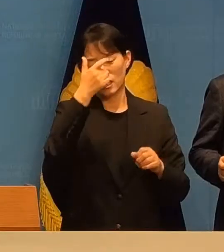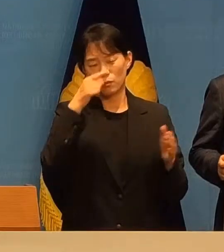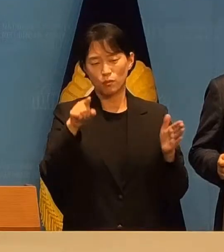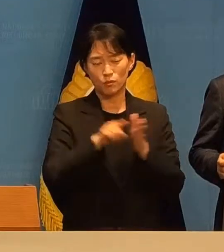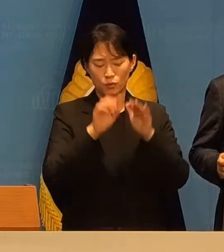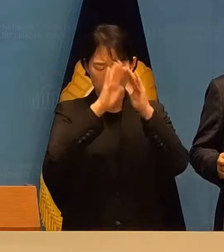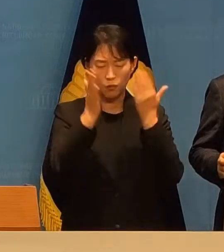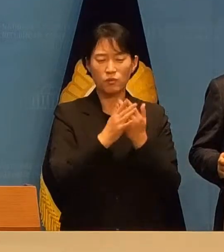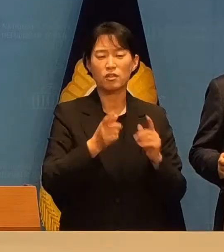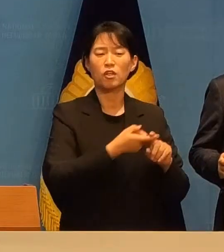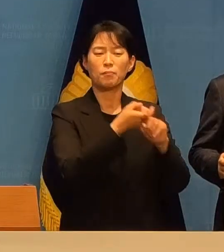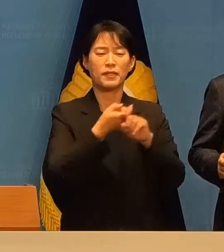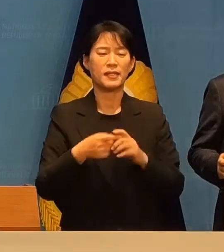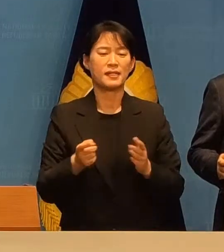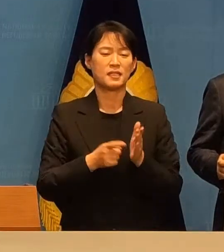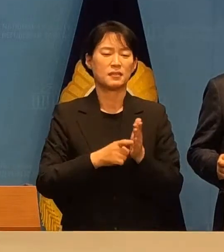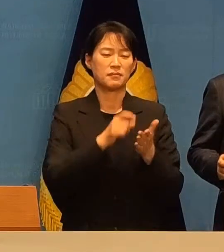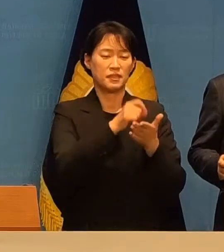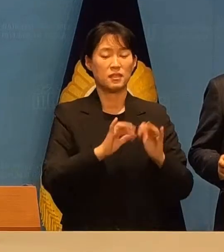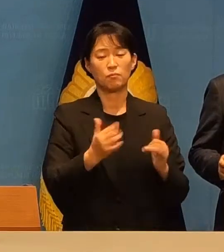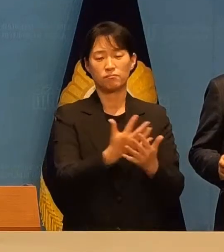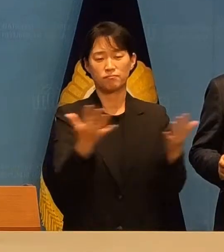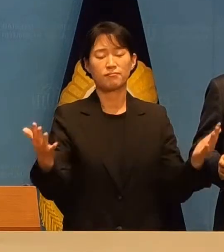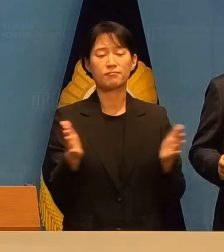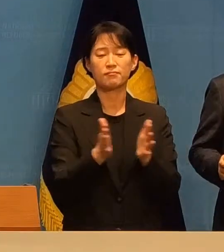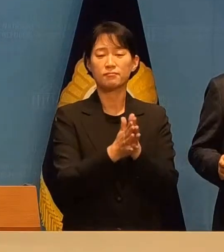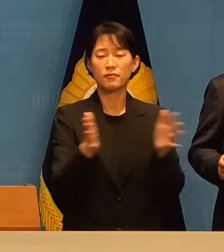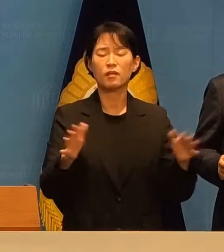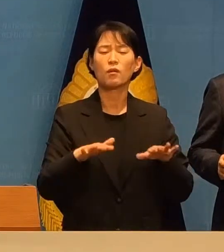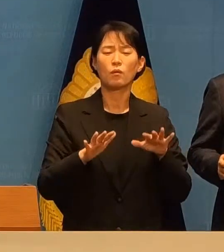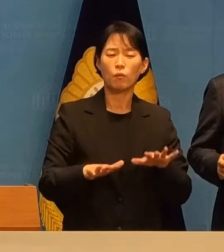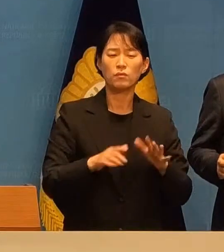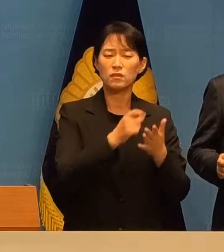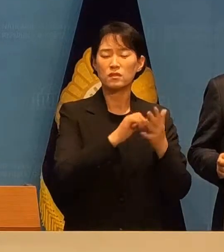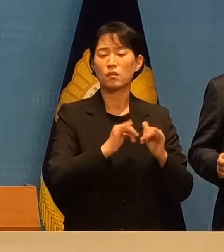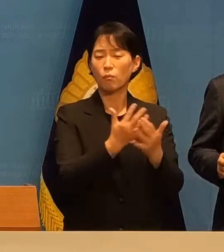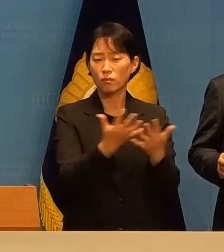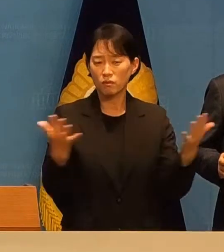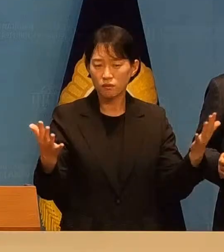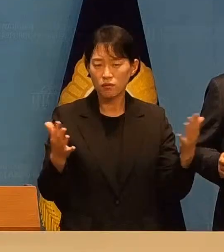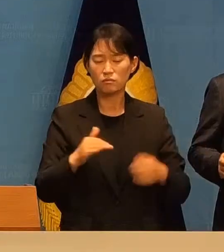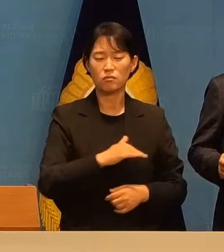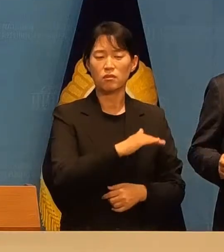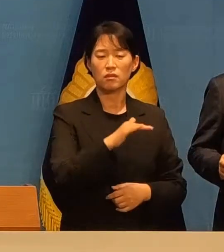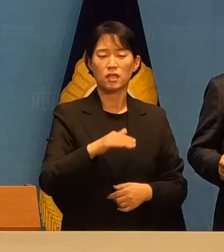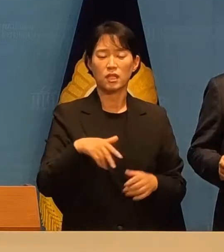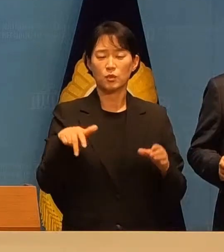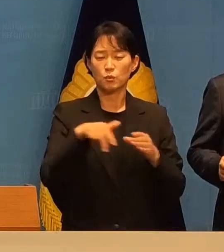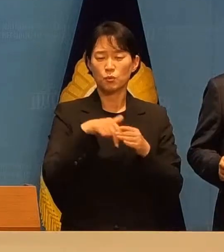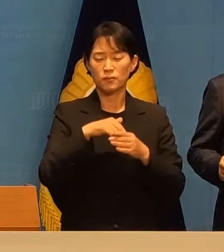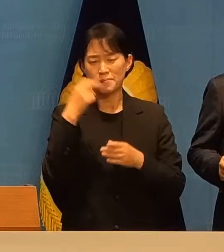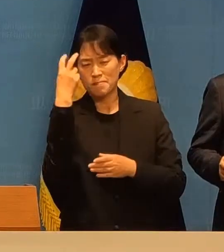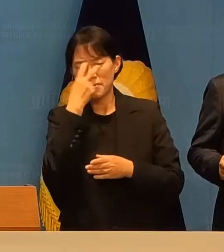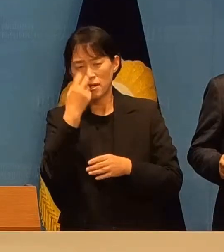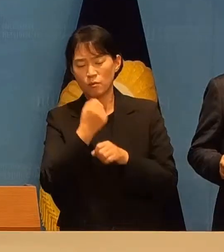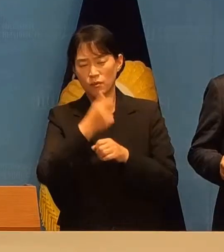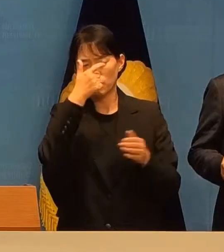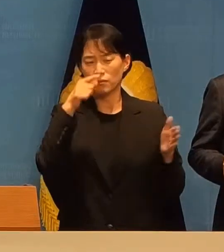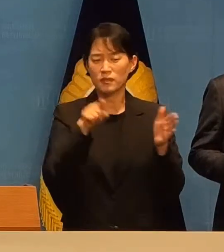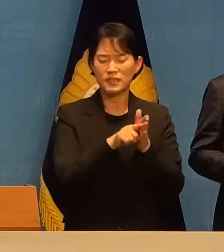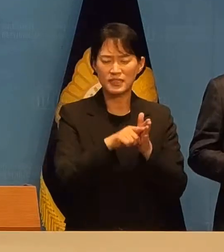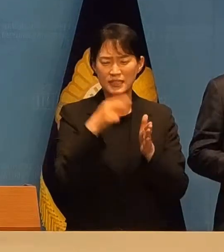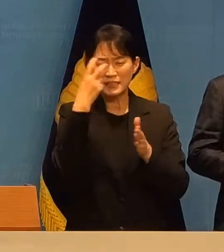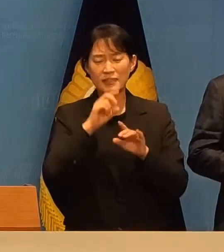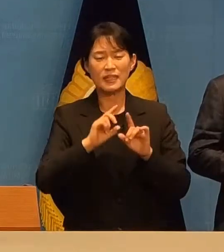총연합회 긴급 기자회견을 시작하겠습니다. 오늘 기자회견은 우리 종교를 지키고 기독교를 지키는 것이